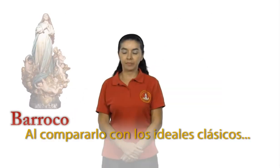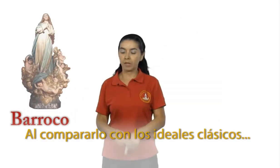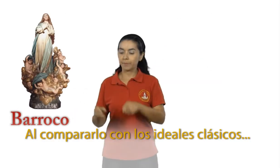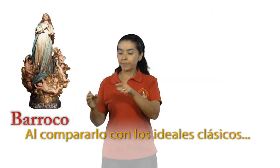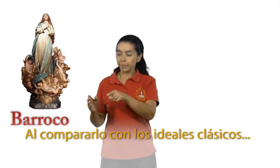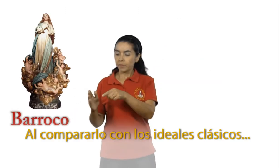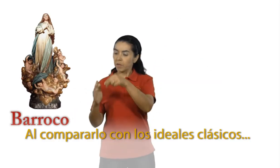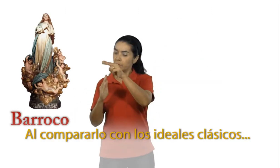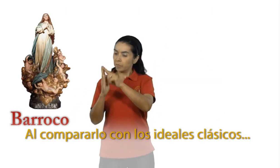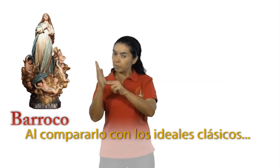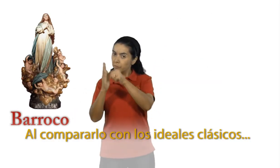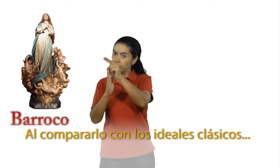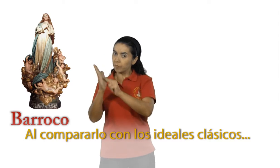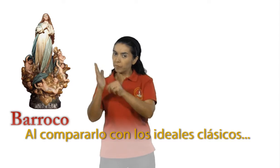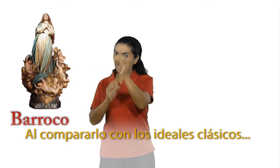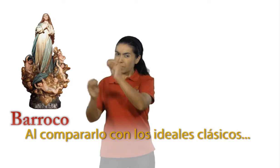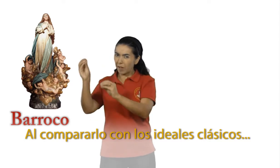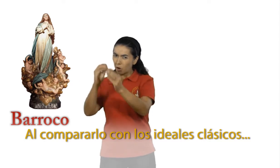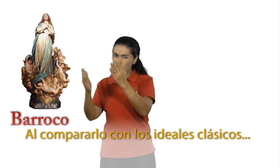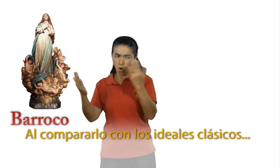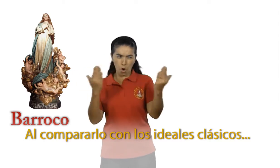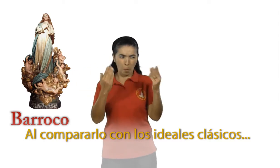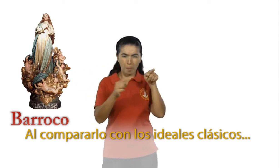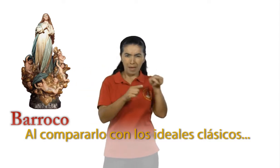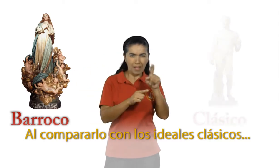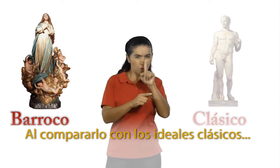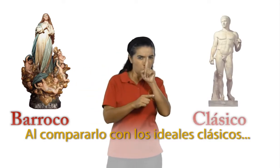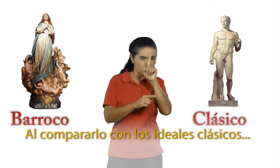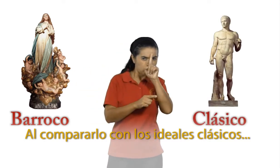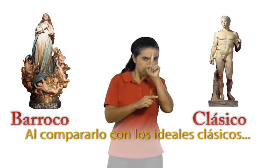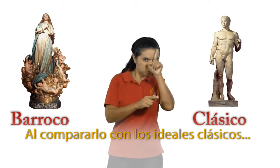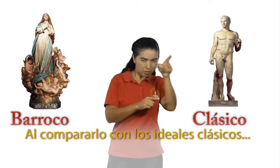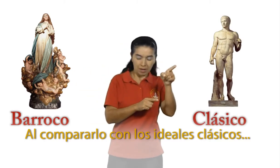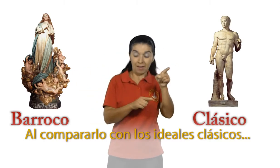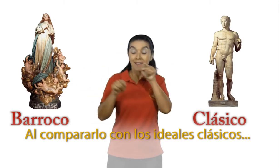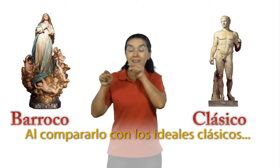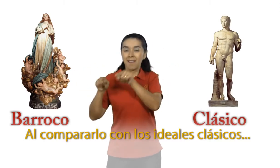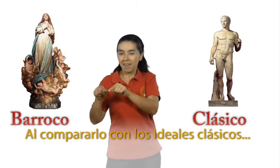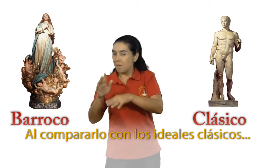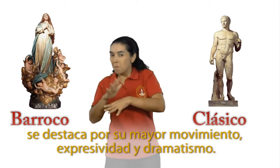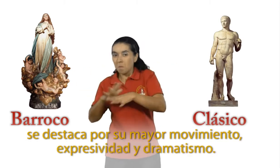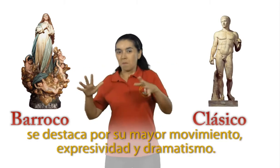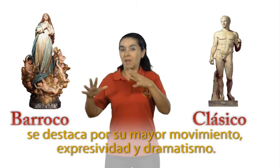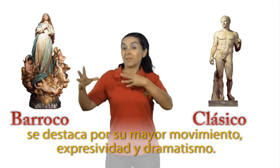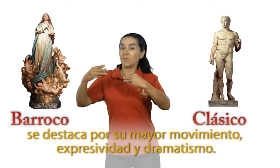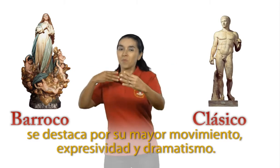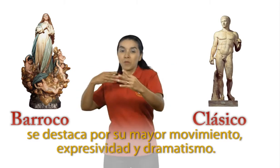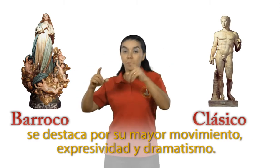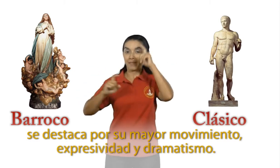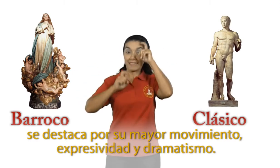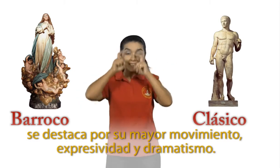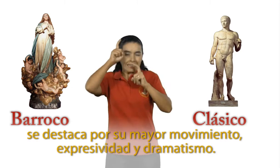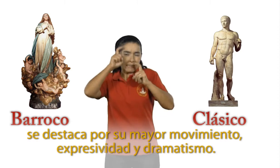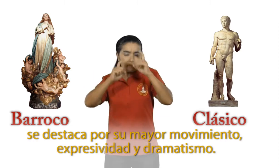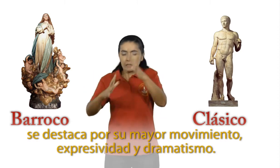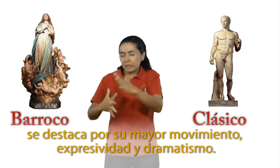Al compararlo con los ideales clásicos, se destaca por su mayor movimiento,